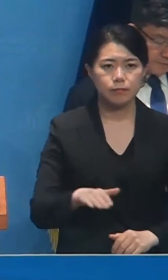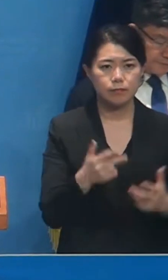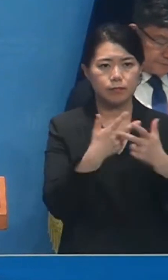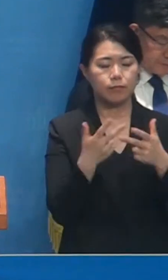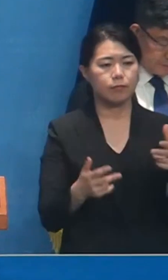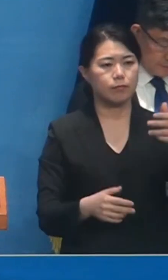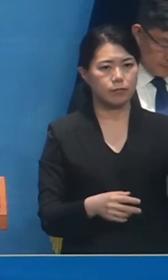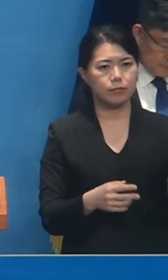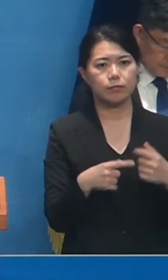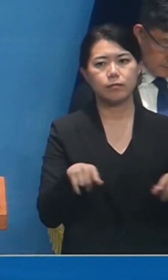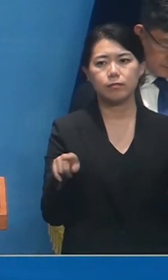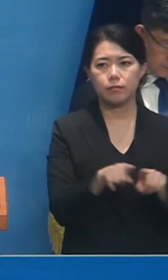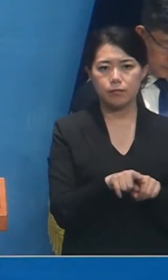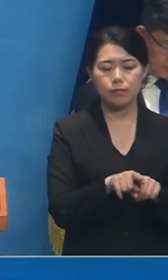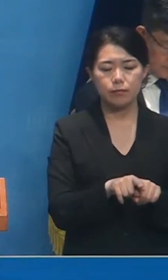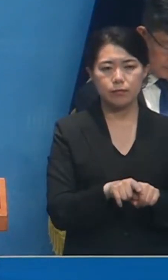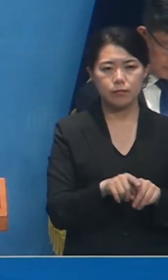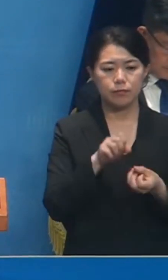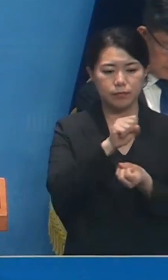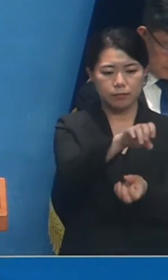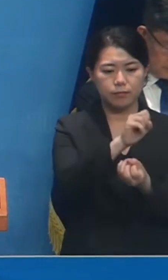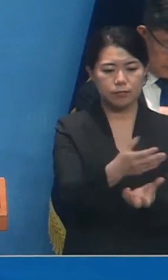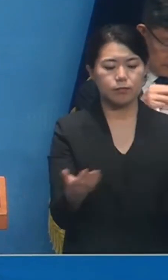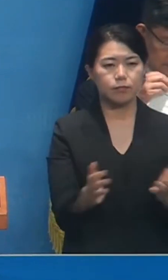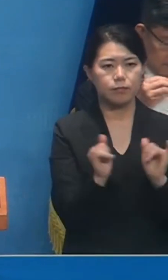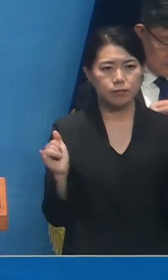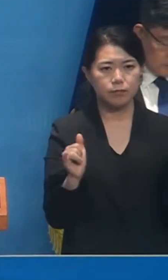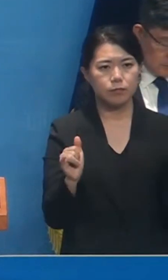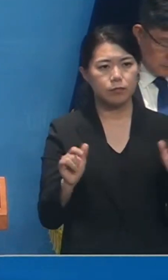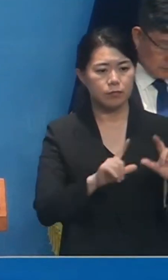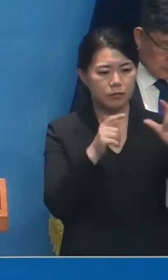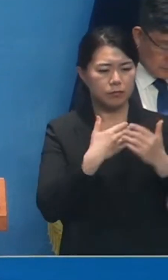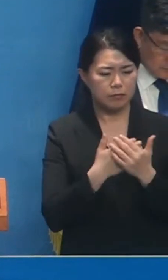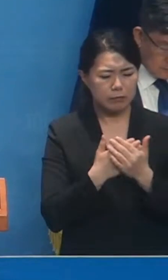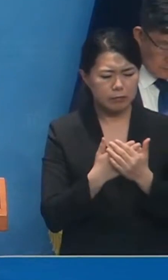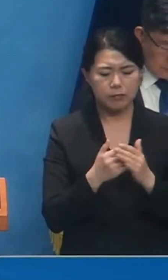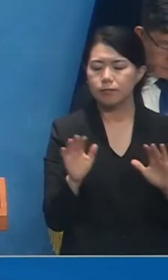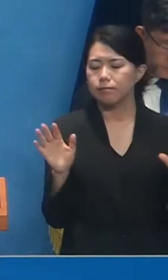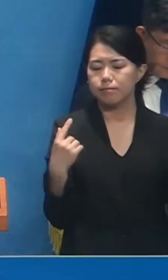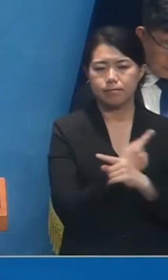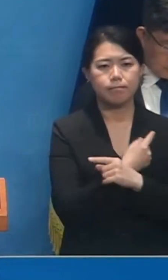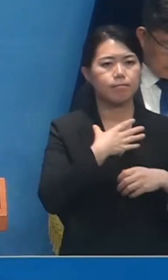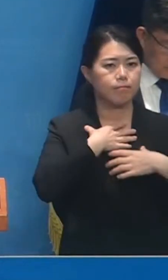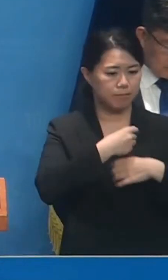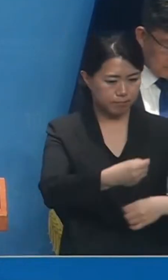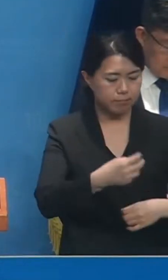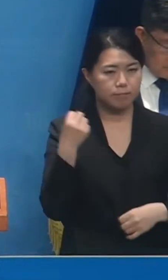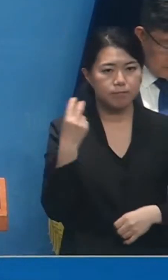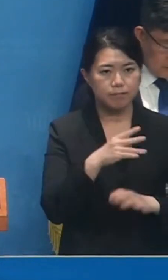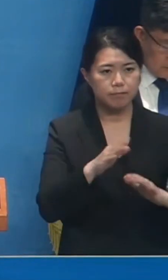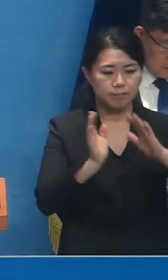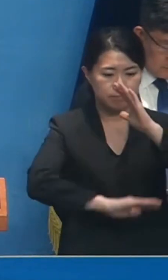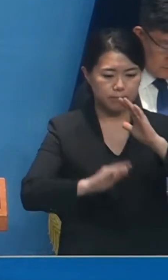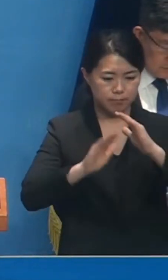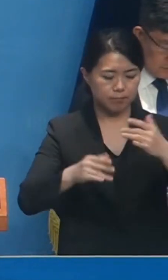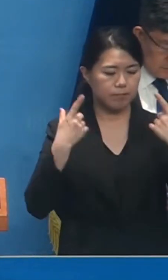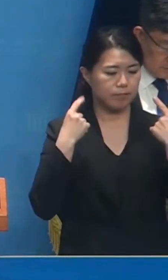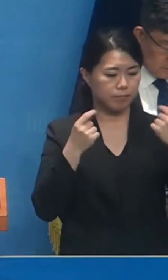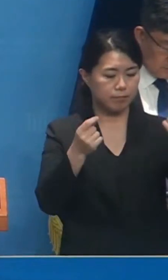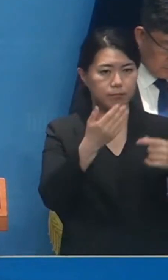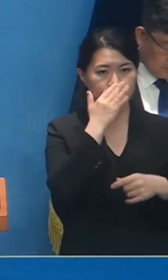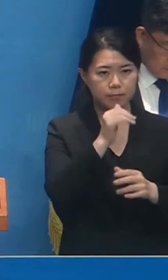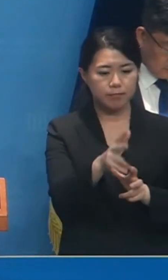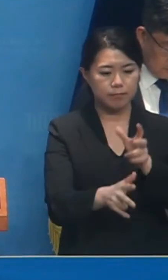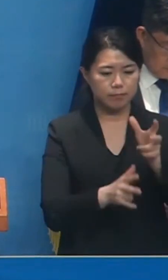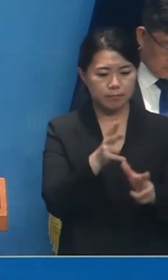이재명 후보님과 함께 택배 노동자들의 불안정한 삶을 안정시키고 공정하고 지속 가능한